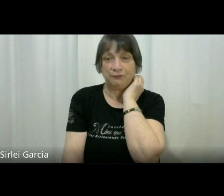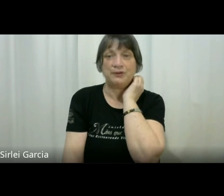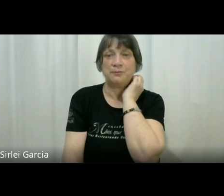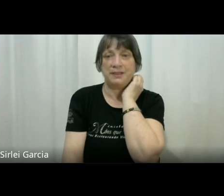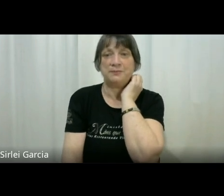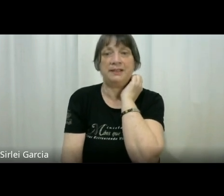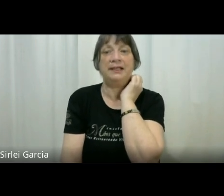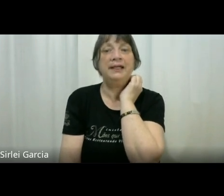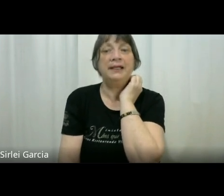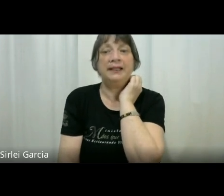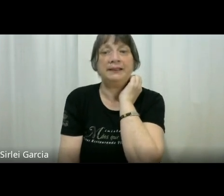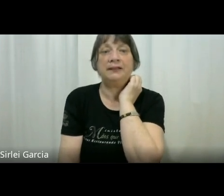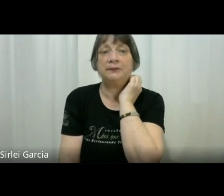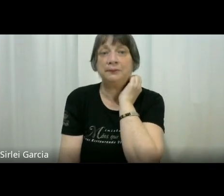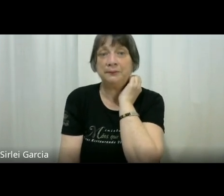Exato, foi isso mesmo, né?